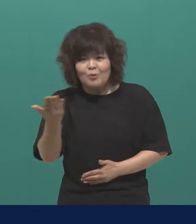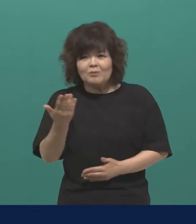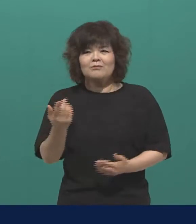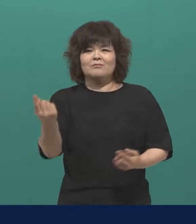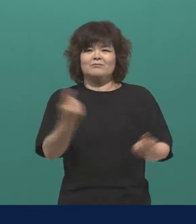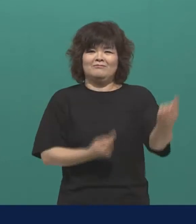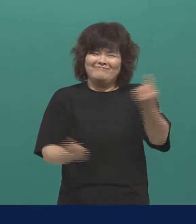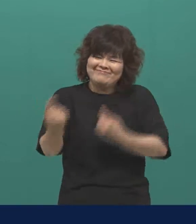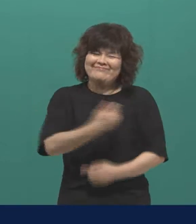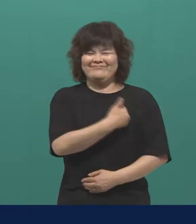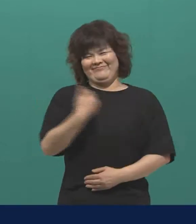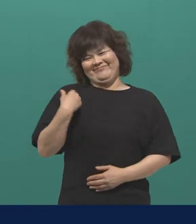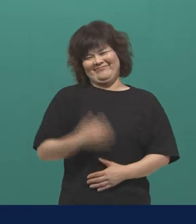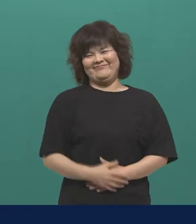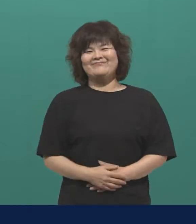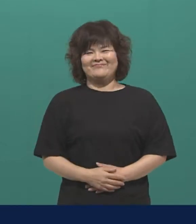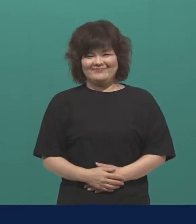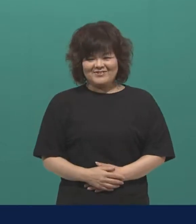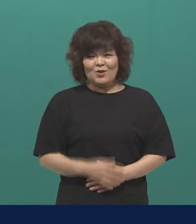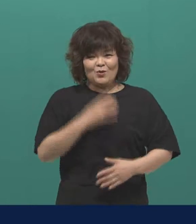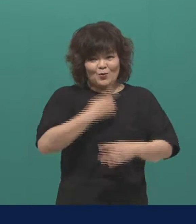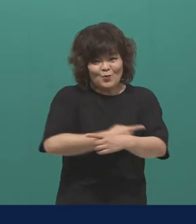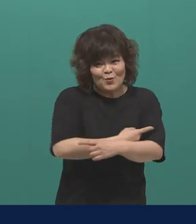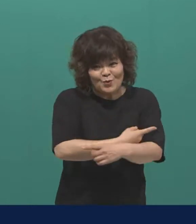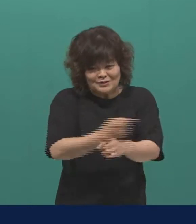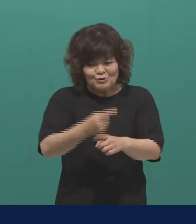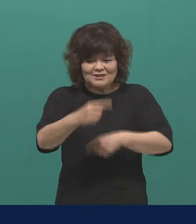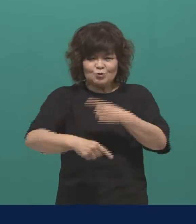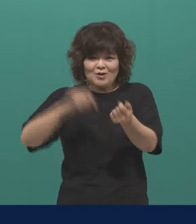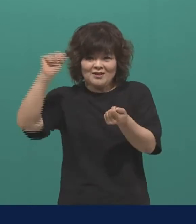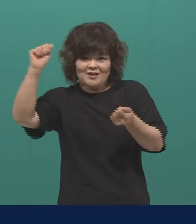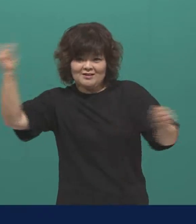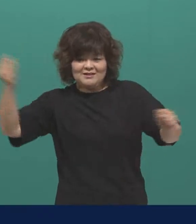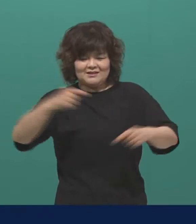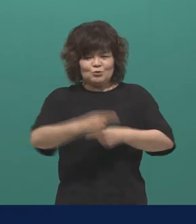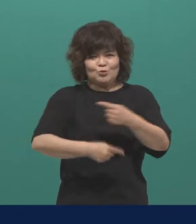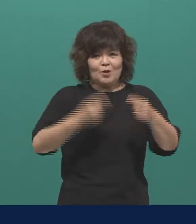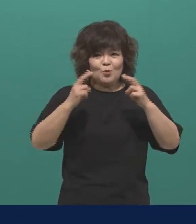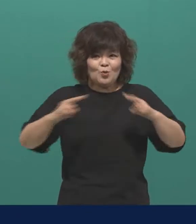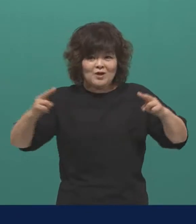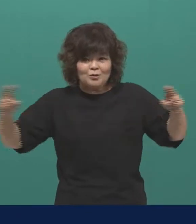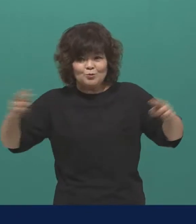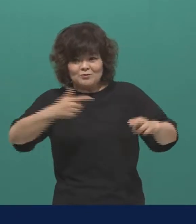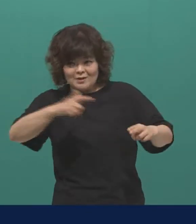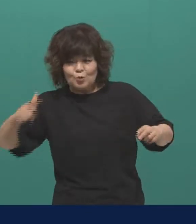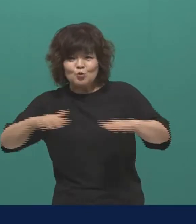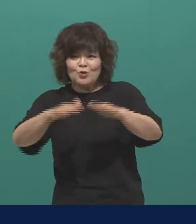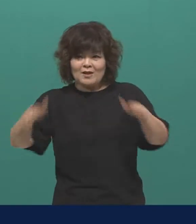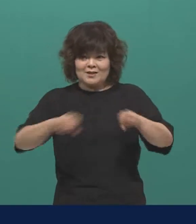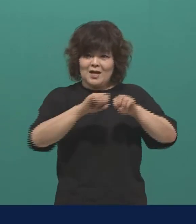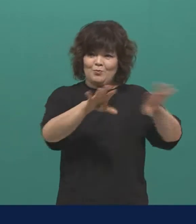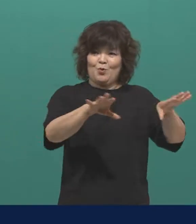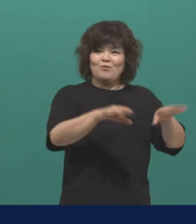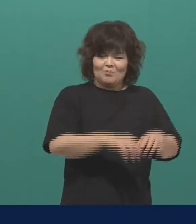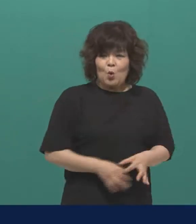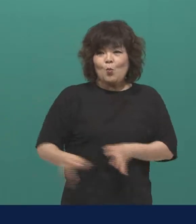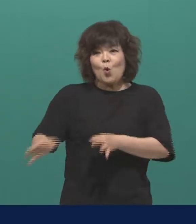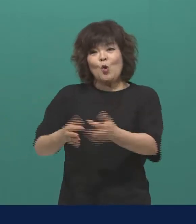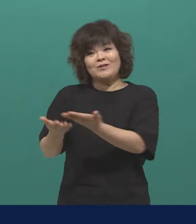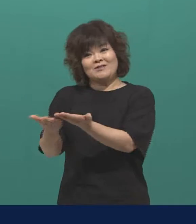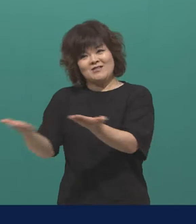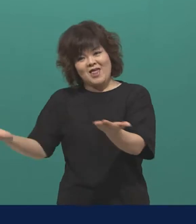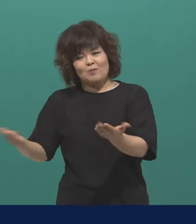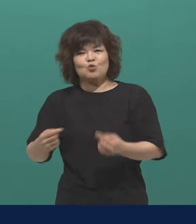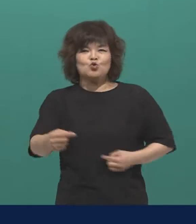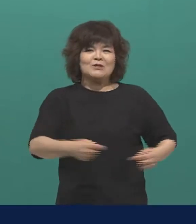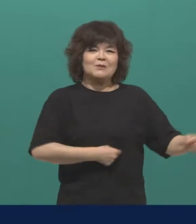ている方など誰でも気軽に参加できます。当日は手話劇や手話コーラスなどのステージ発